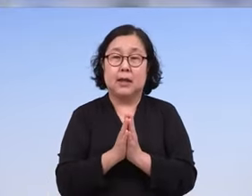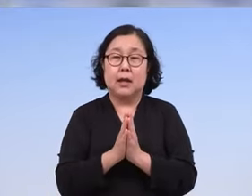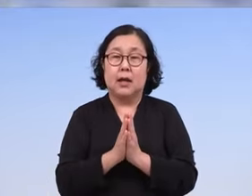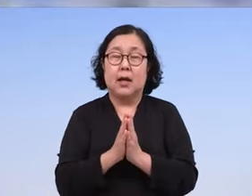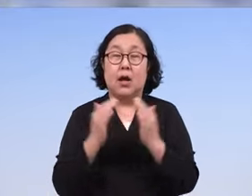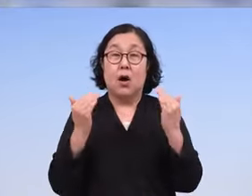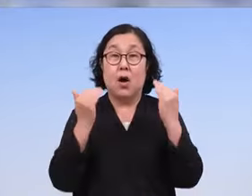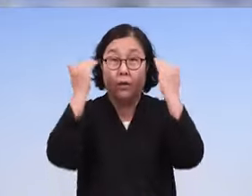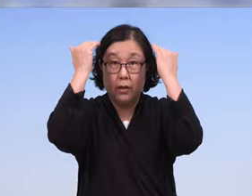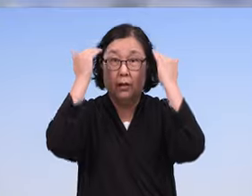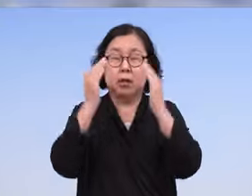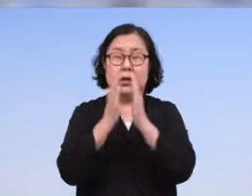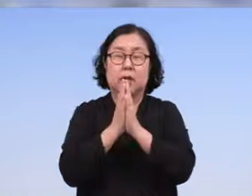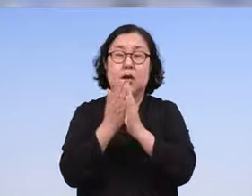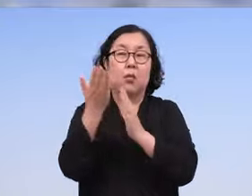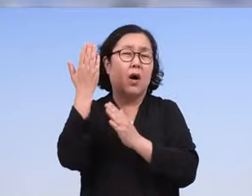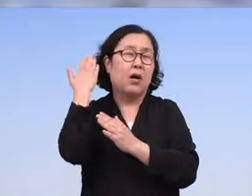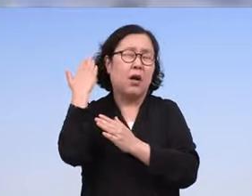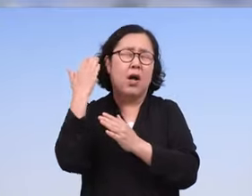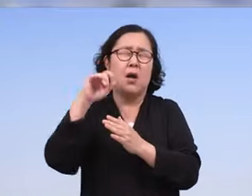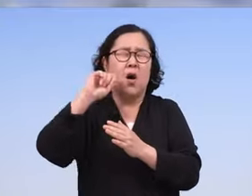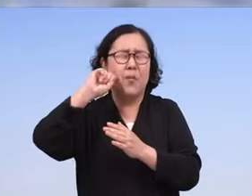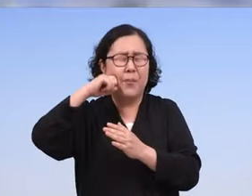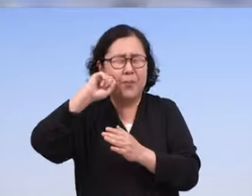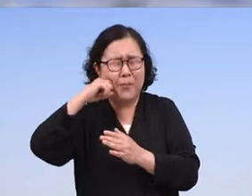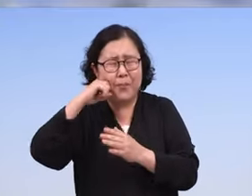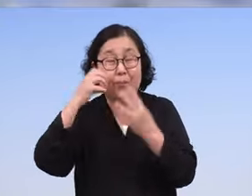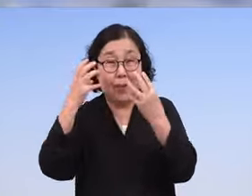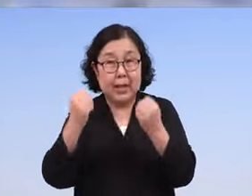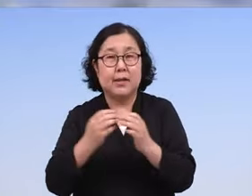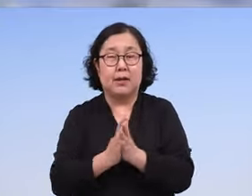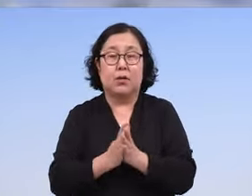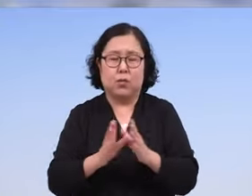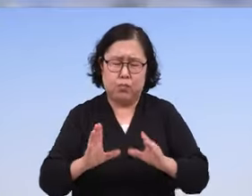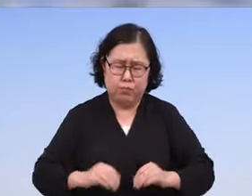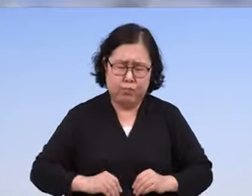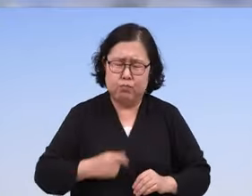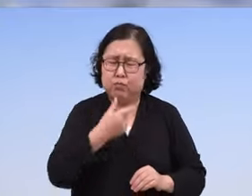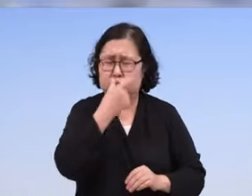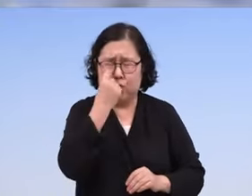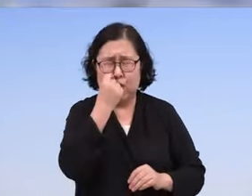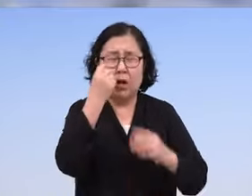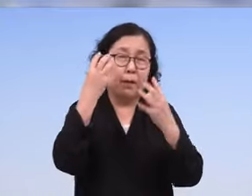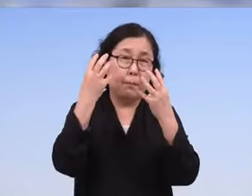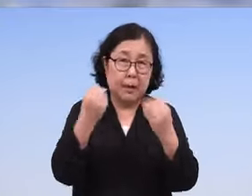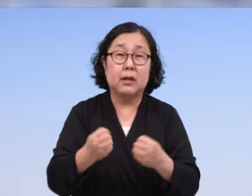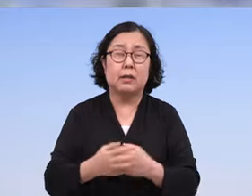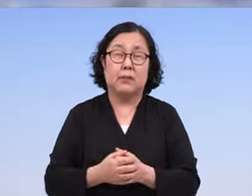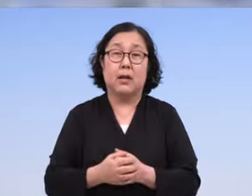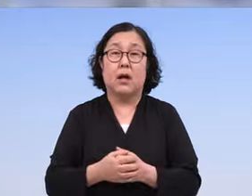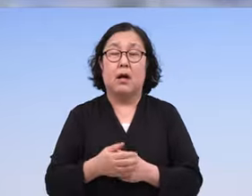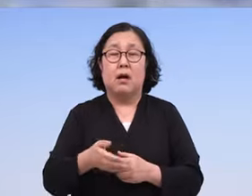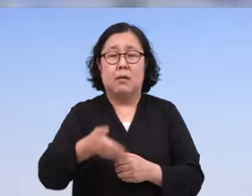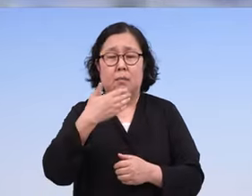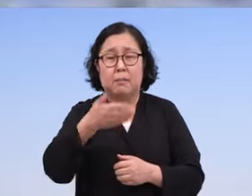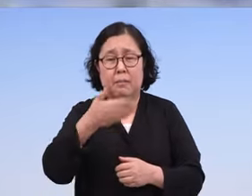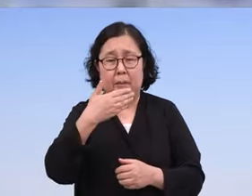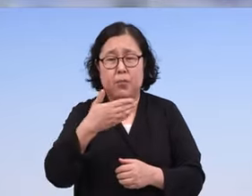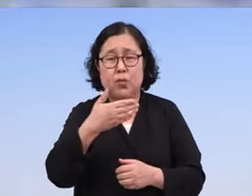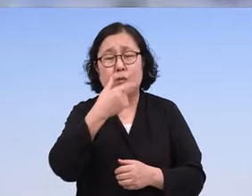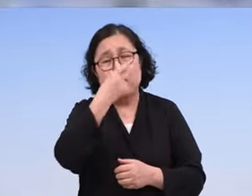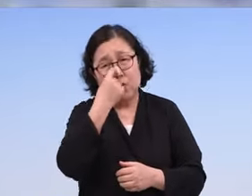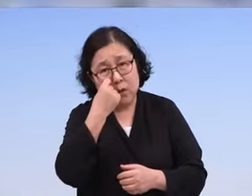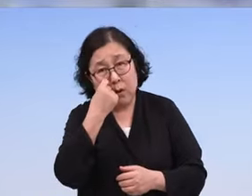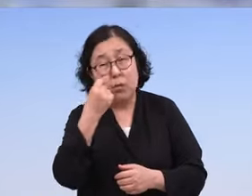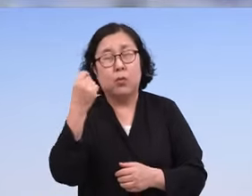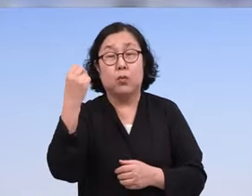다 아시지만 우리는 진짜 힘들었습니다. 보릿고개, 그리고 결핍. 이게 밥도 마음껏